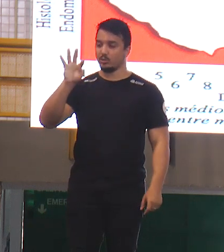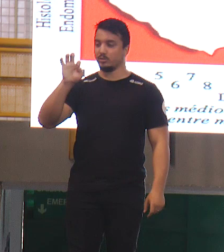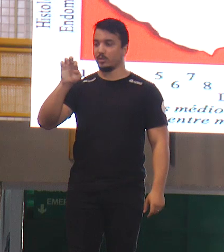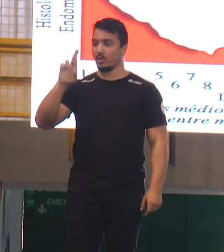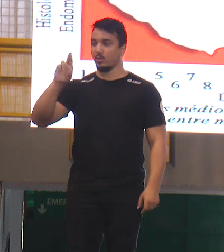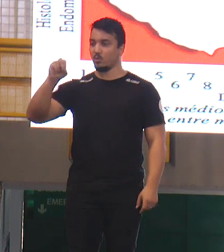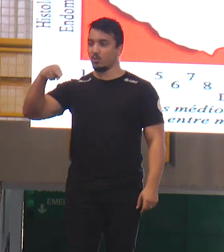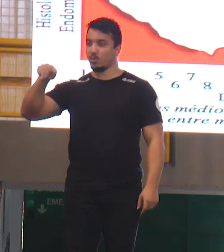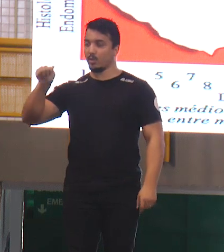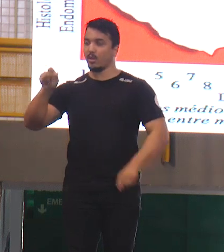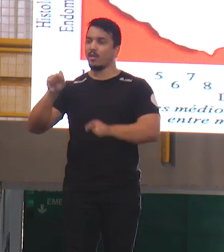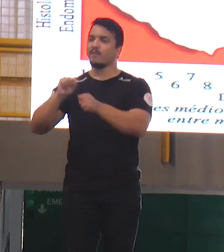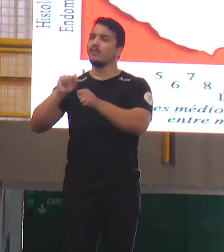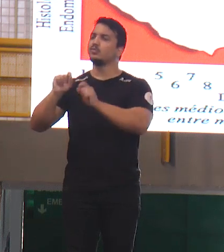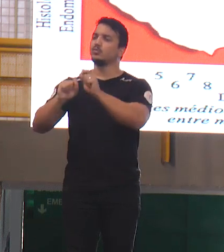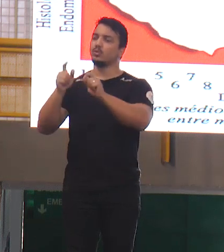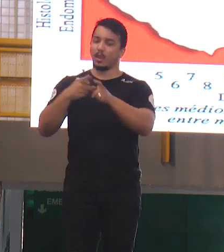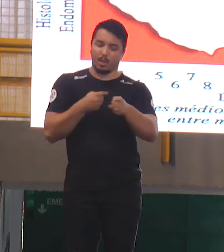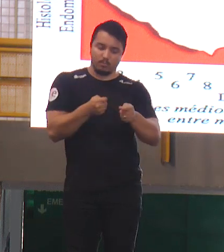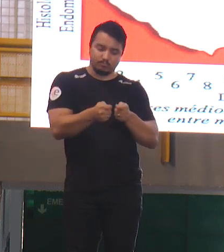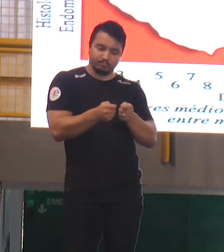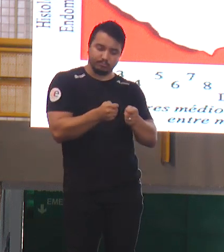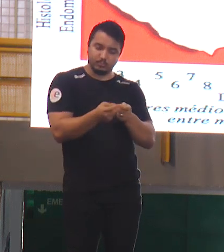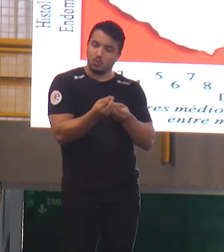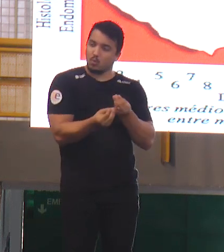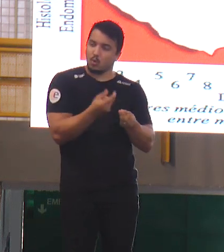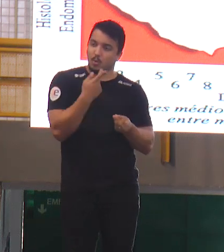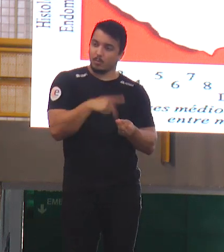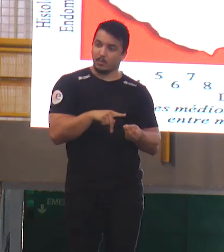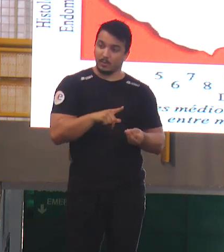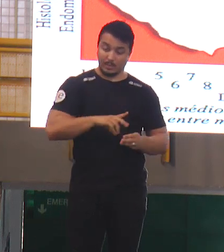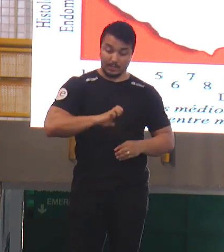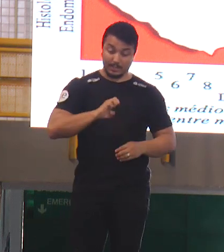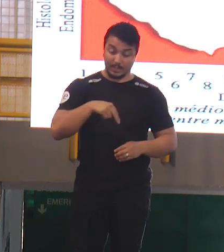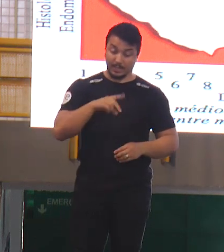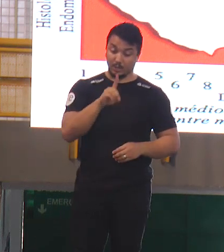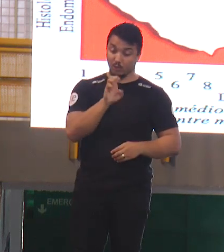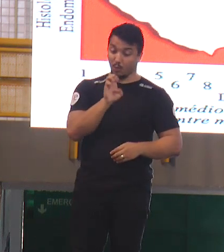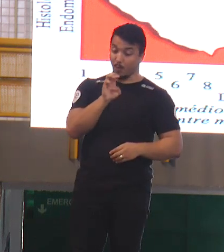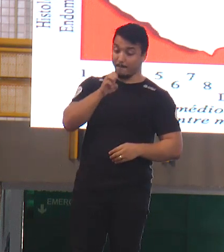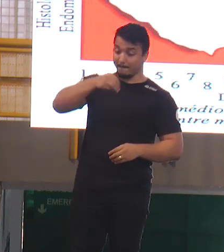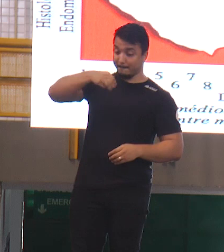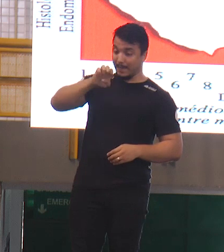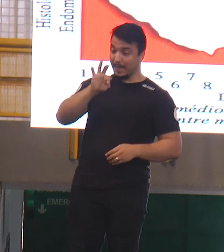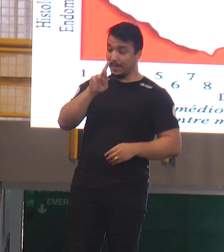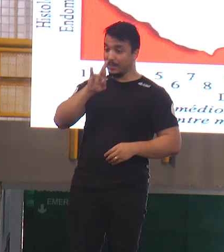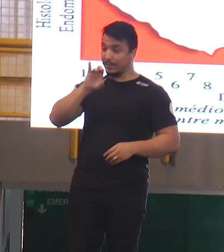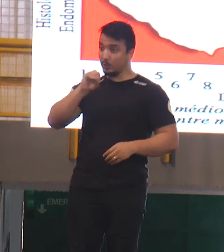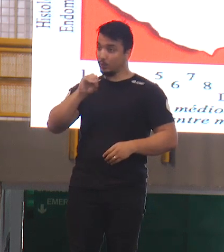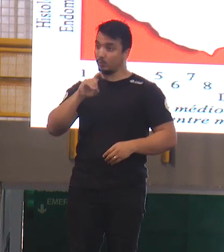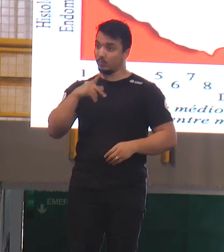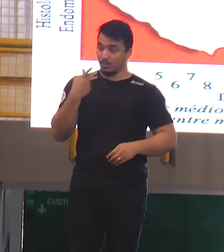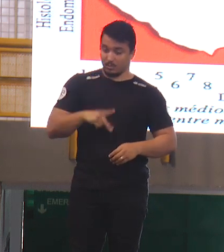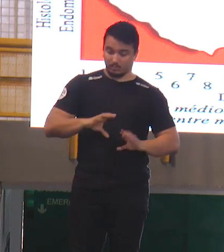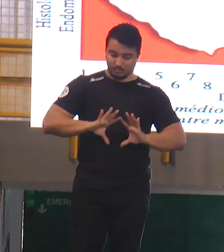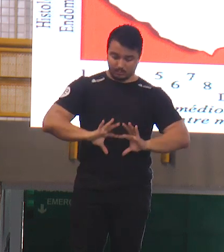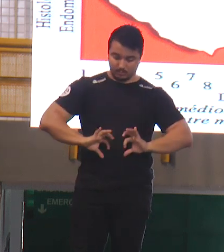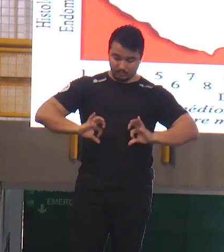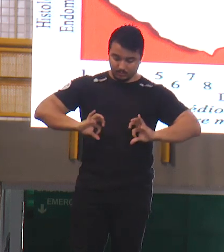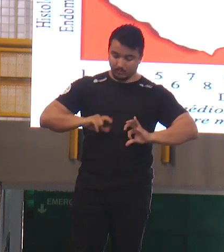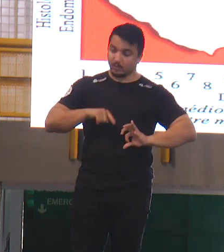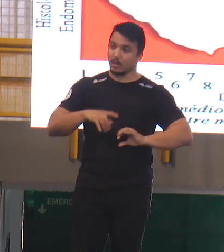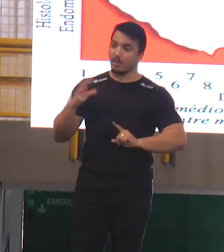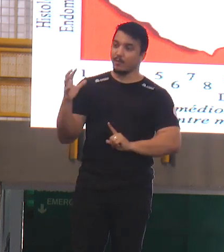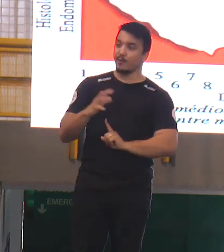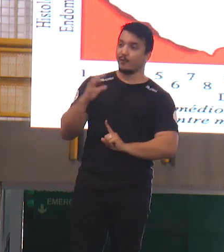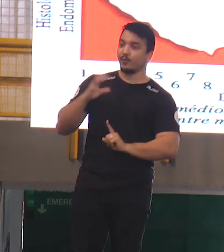que a manutenção do endométrio. E o hormônio que vai ser liberado, certo? Que vai estimular a saída